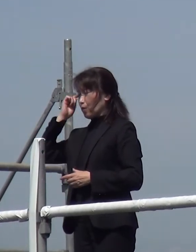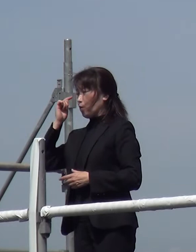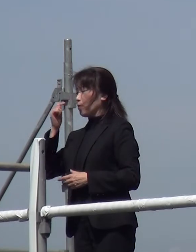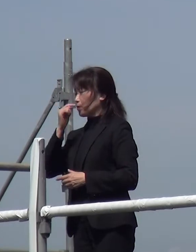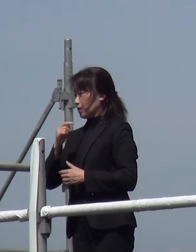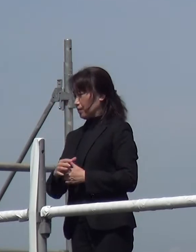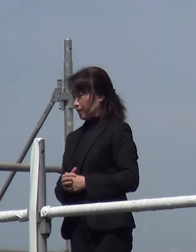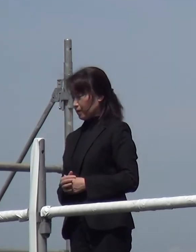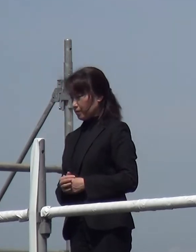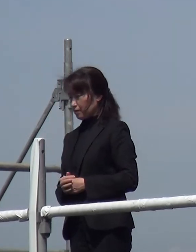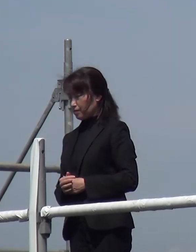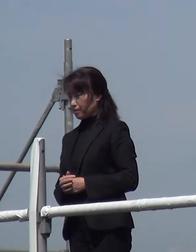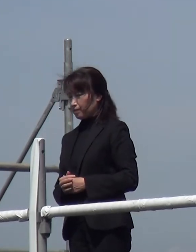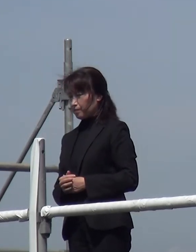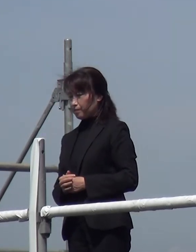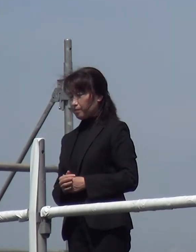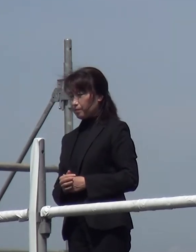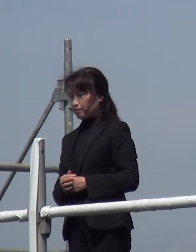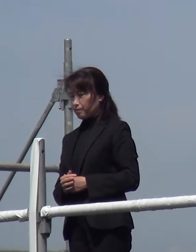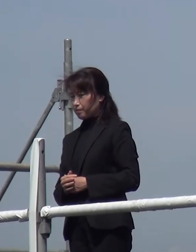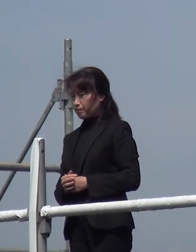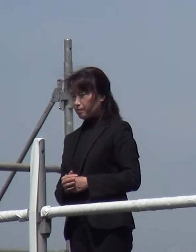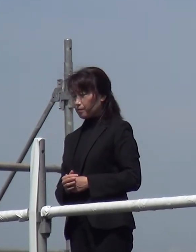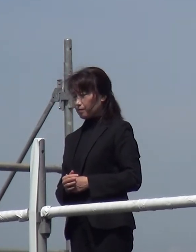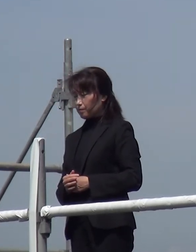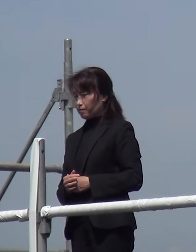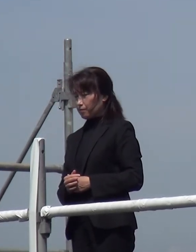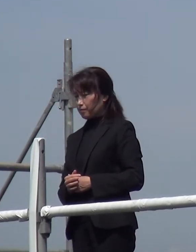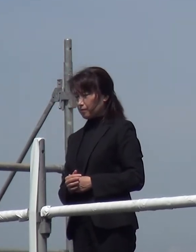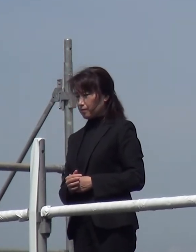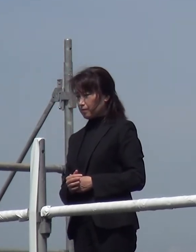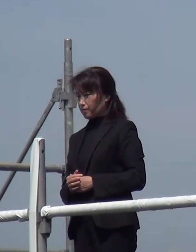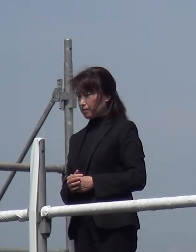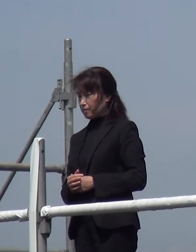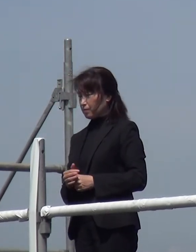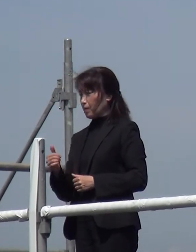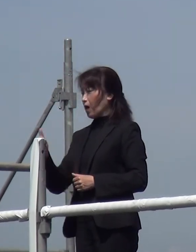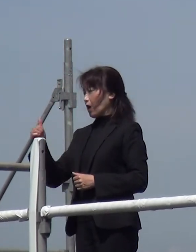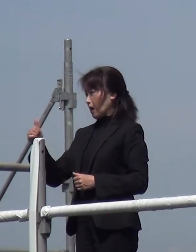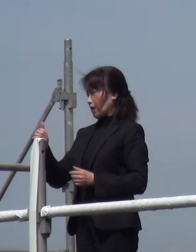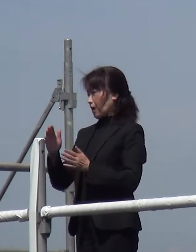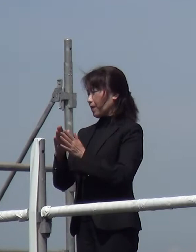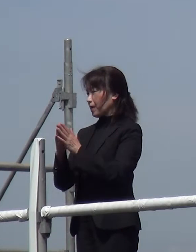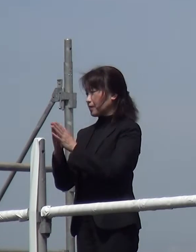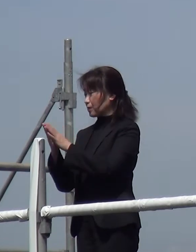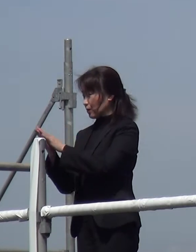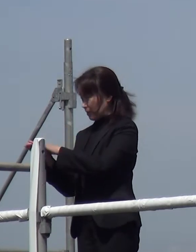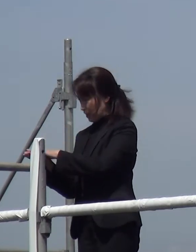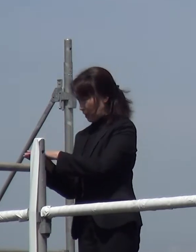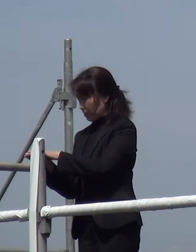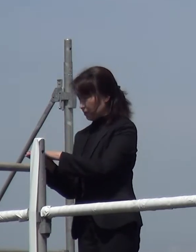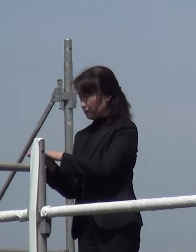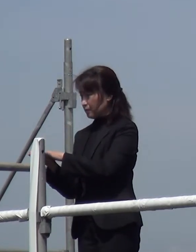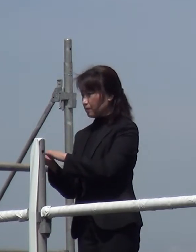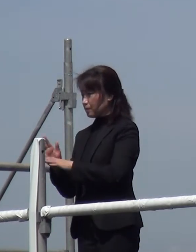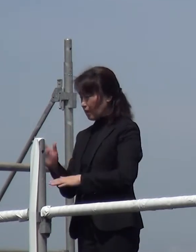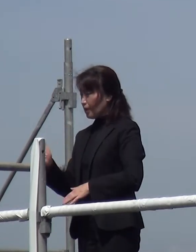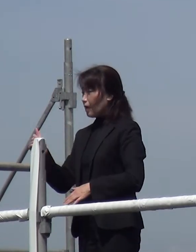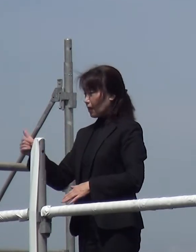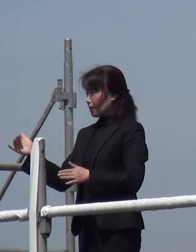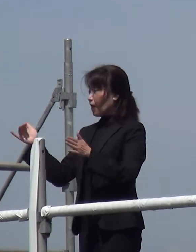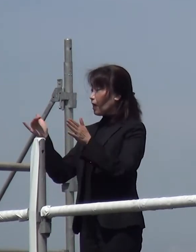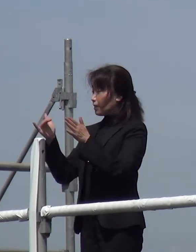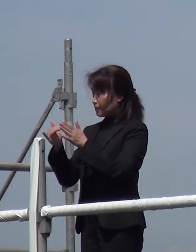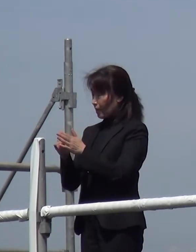ている。そういう時に彼の死に触れた。そして彼が最